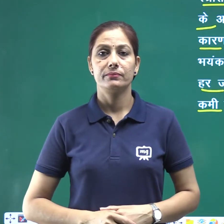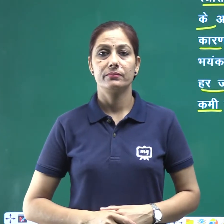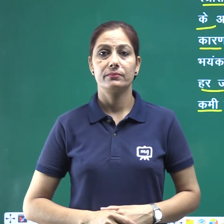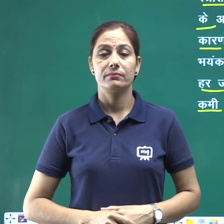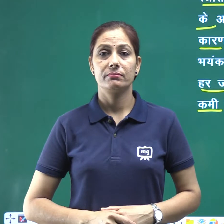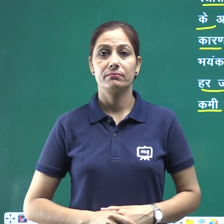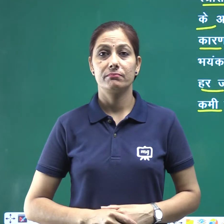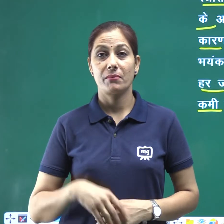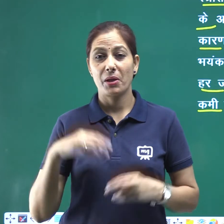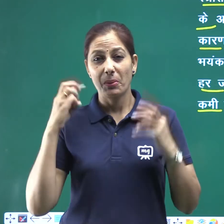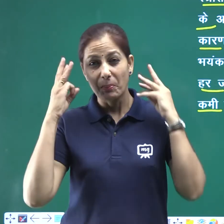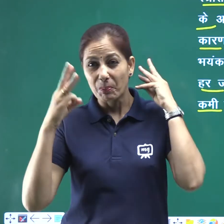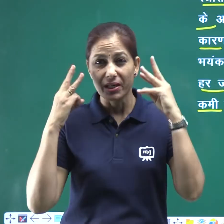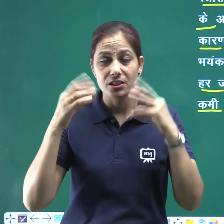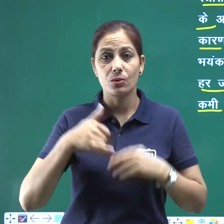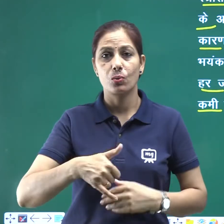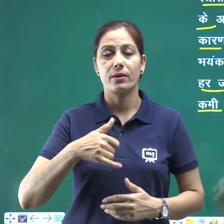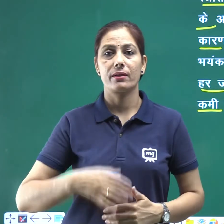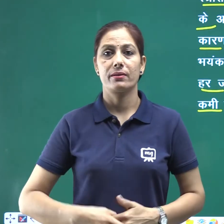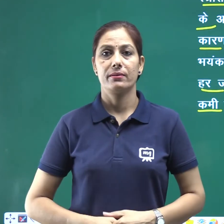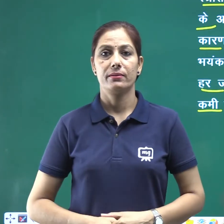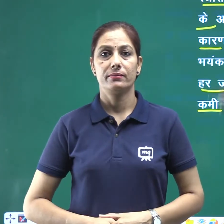जूझ रहे हैं।